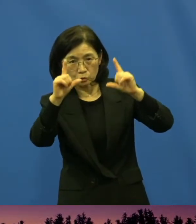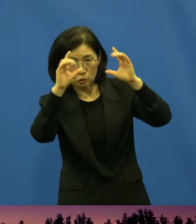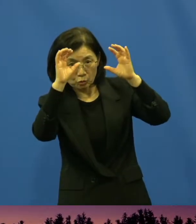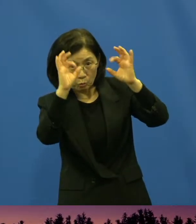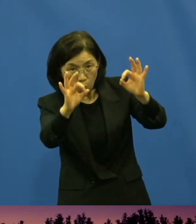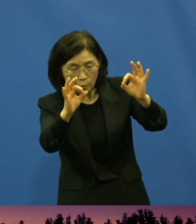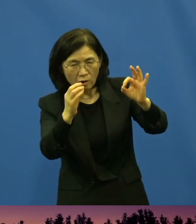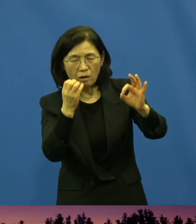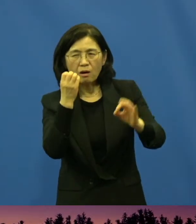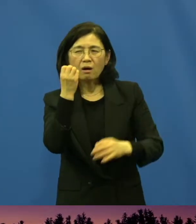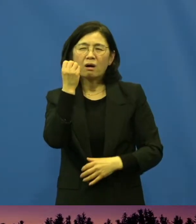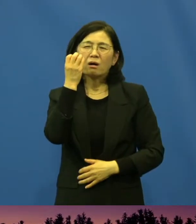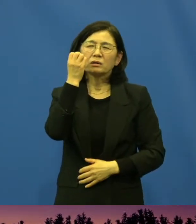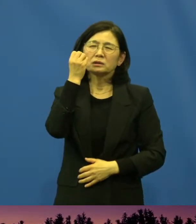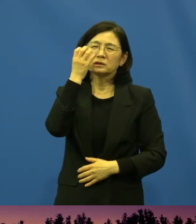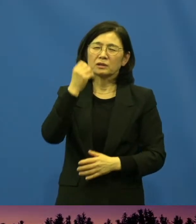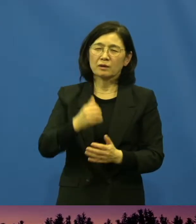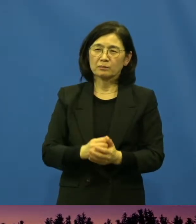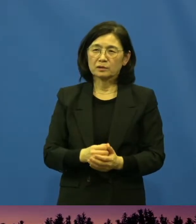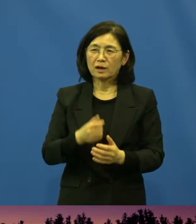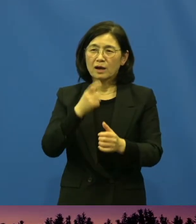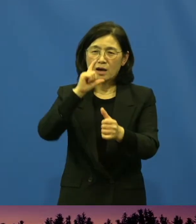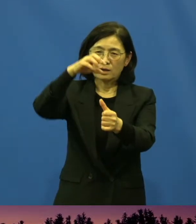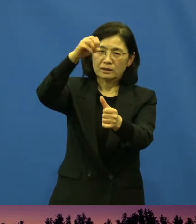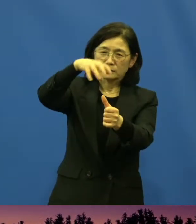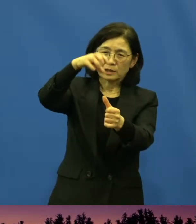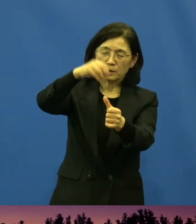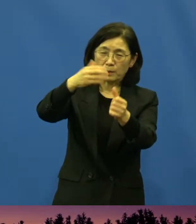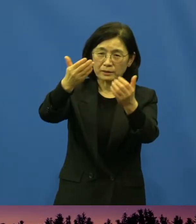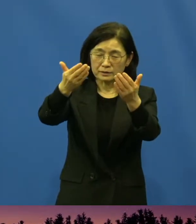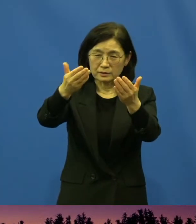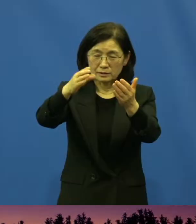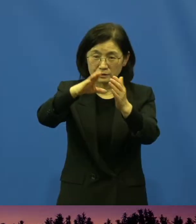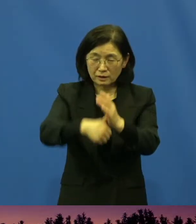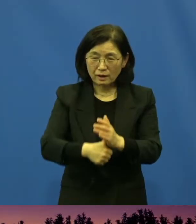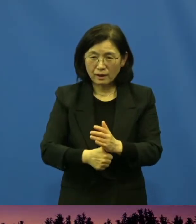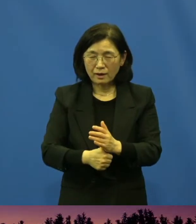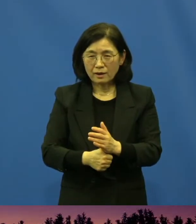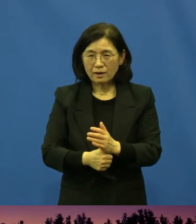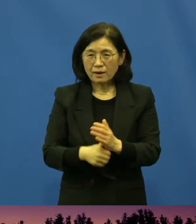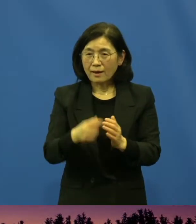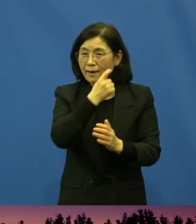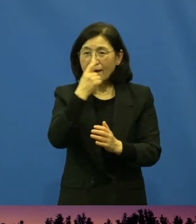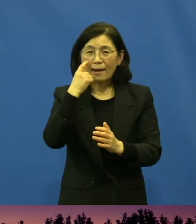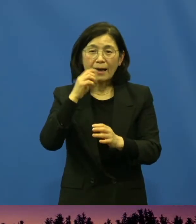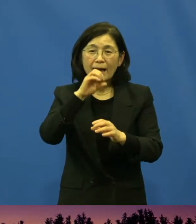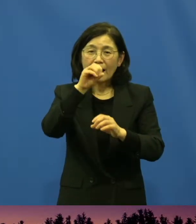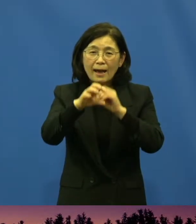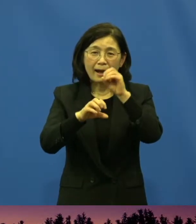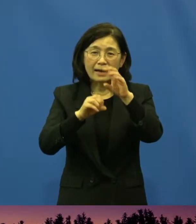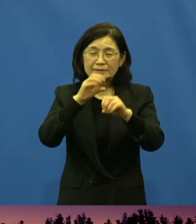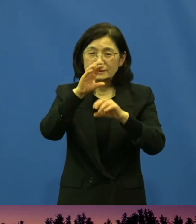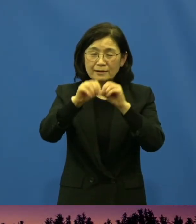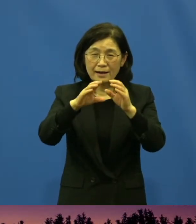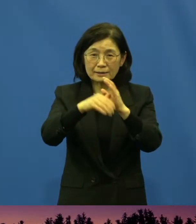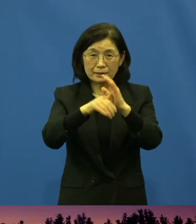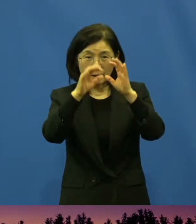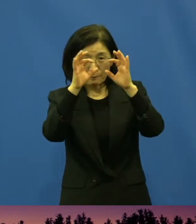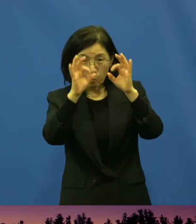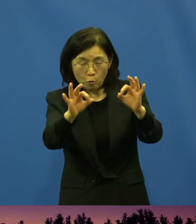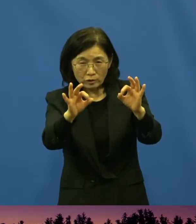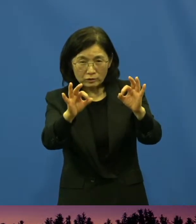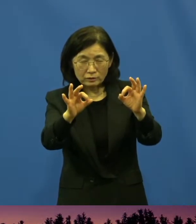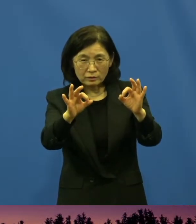세례 간증하는 분들 보세요. 1년밖에 안 됐는데 어떻게 그렇게 하나님의 말씀이 속속 들어가서 체계적으로 자리가